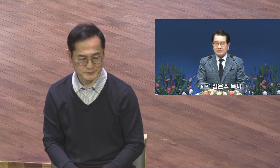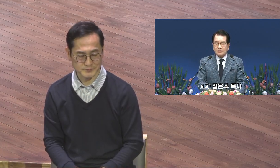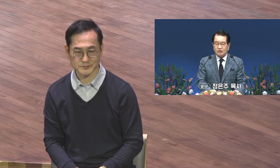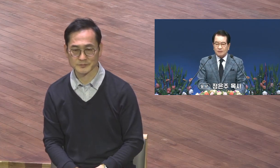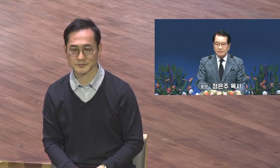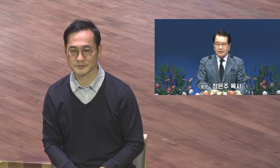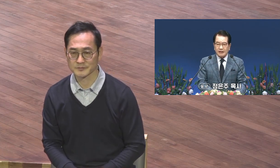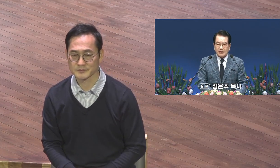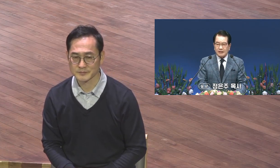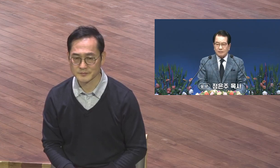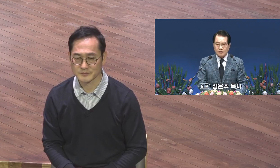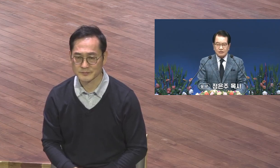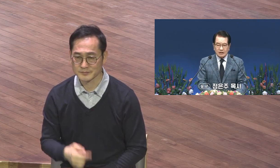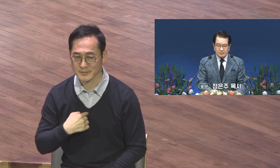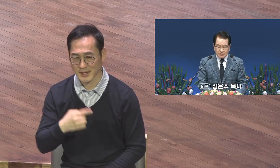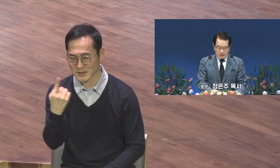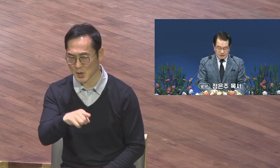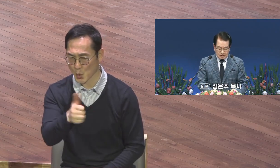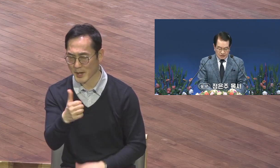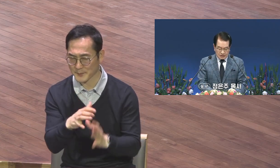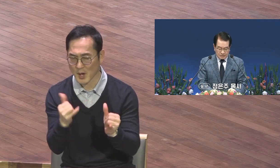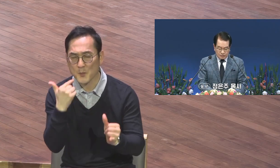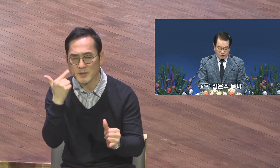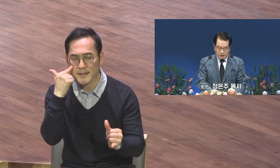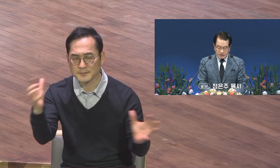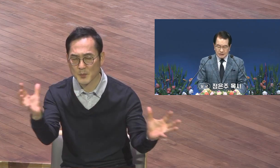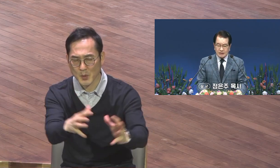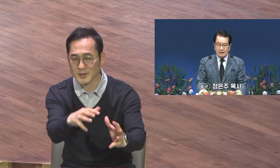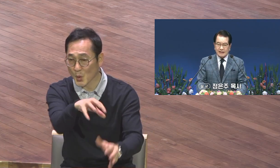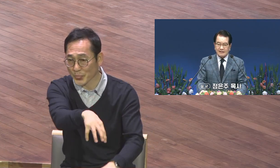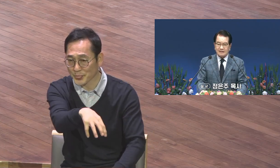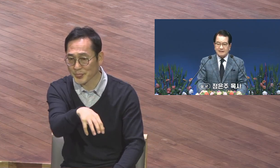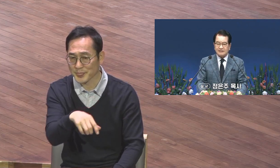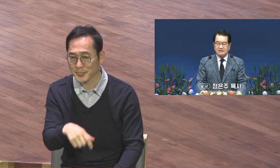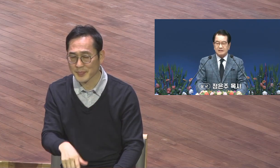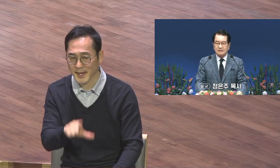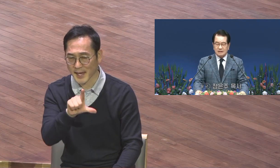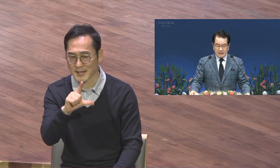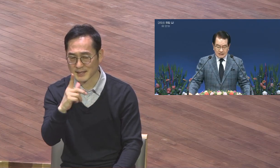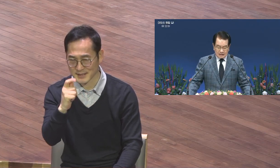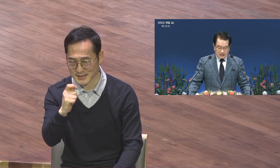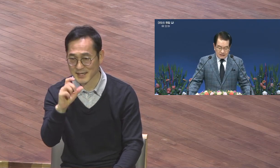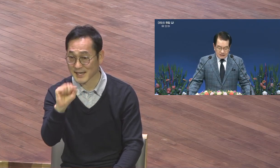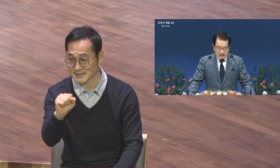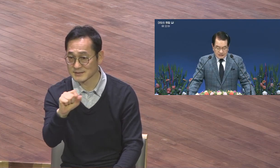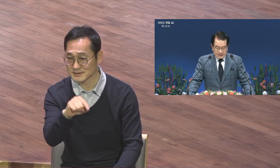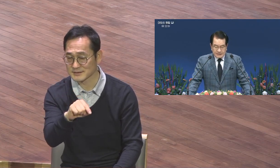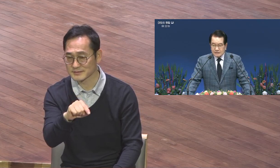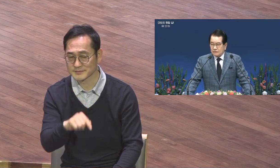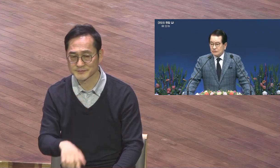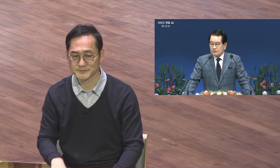이제 1,500명의 목사님들 모이는 이 LTS를